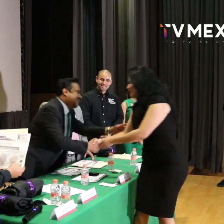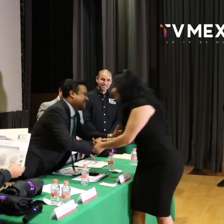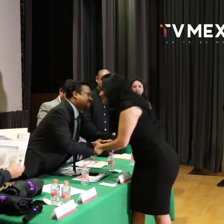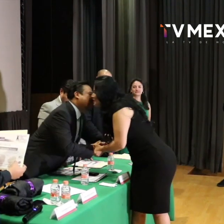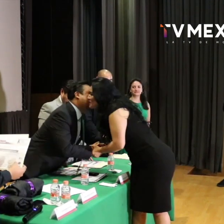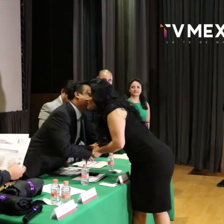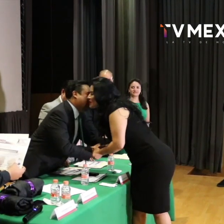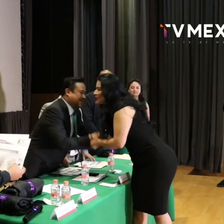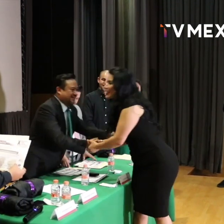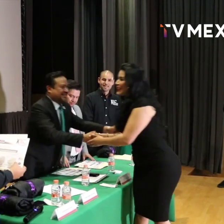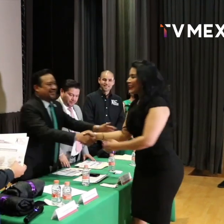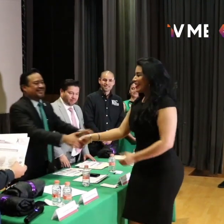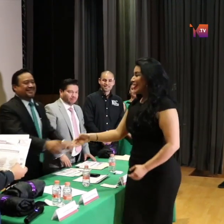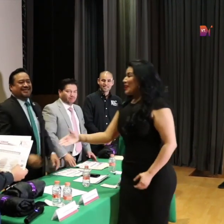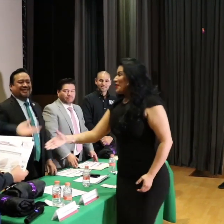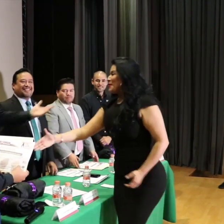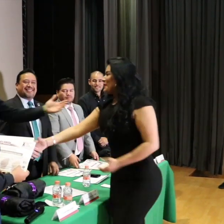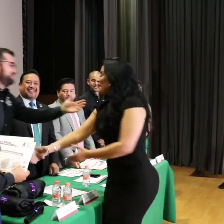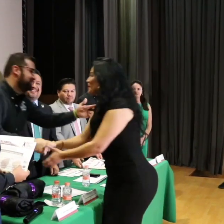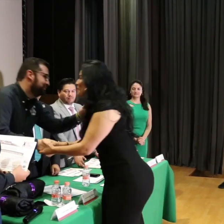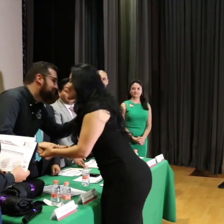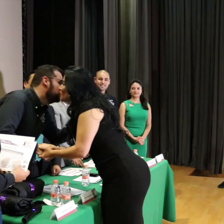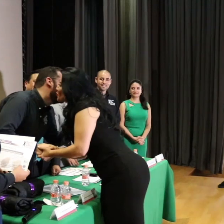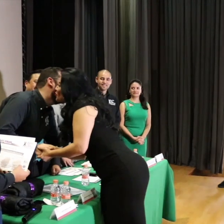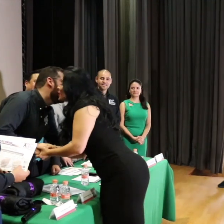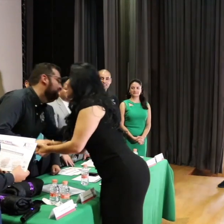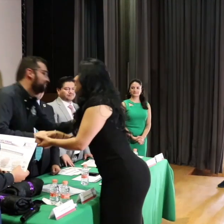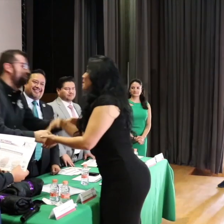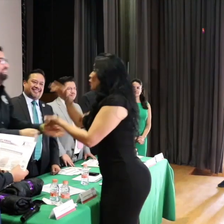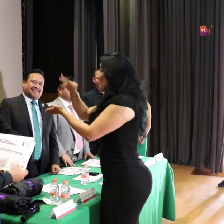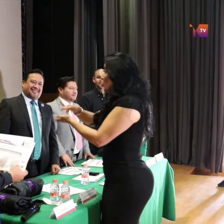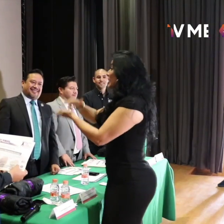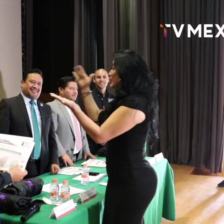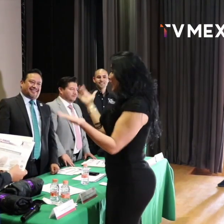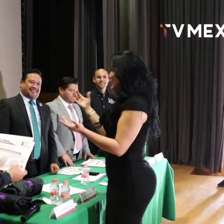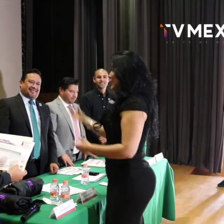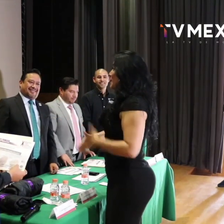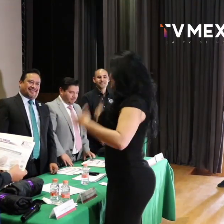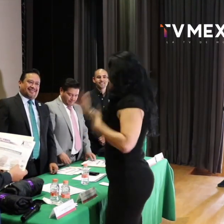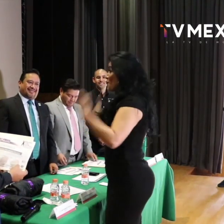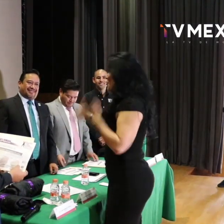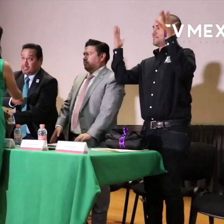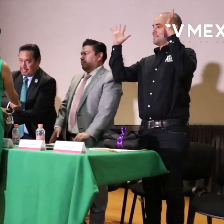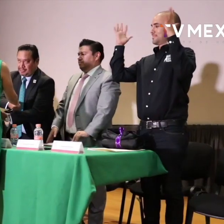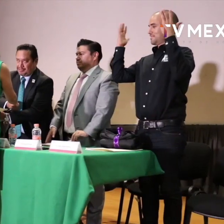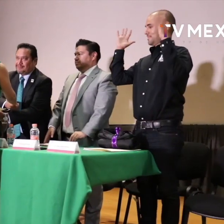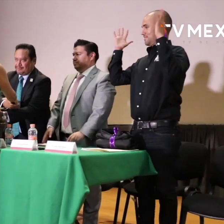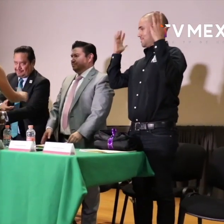quienes adaptaron un curso específico a las necesidades de los oficiales del Registro Civil, con quienes compartieron 150